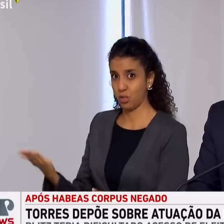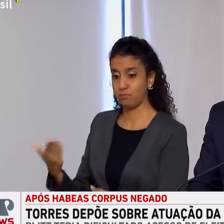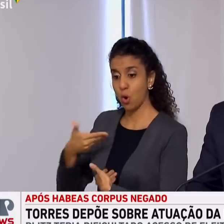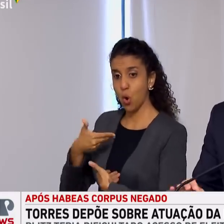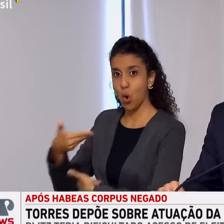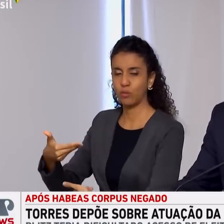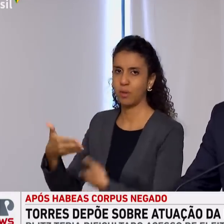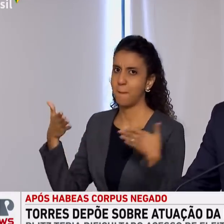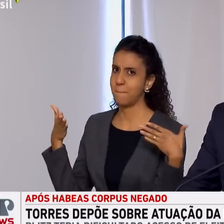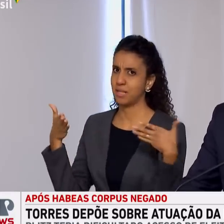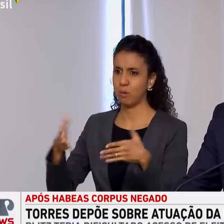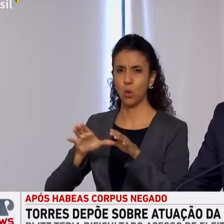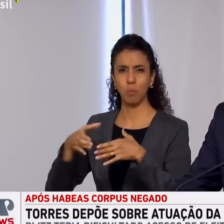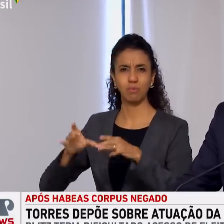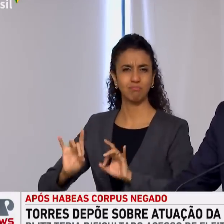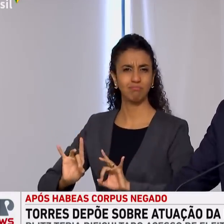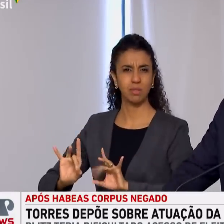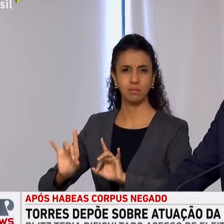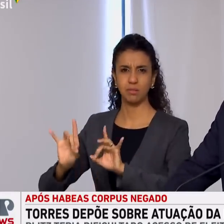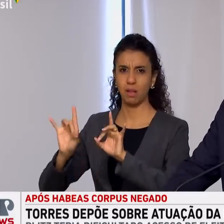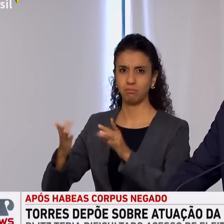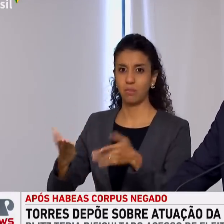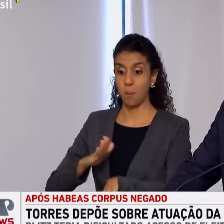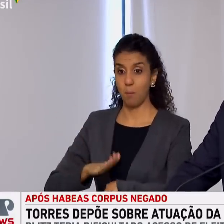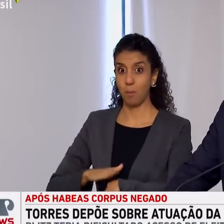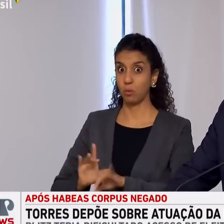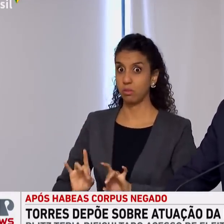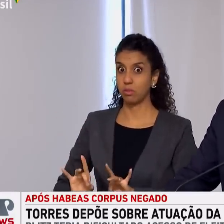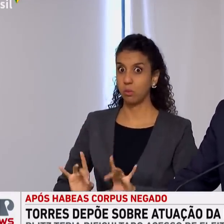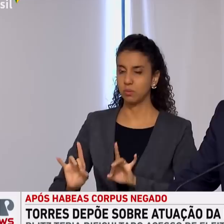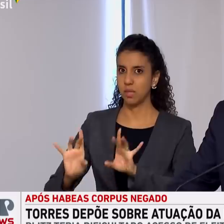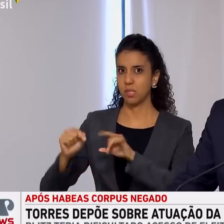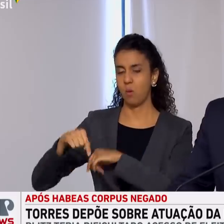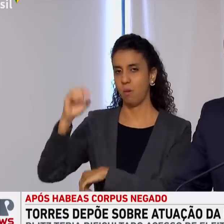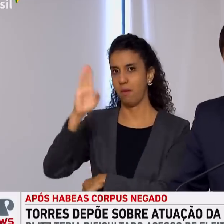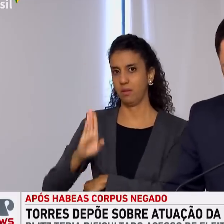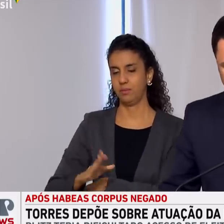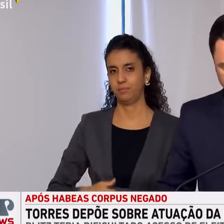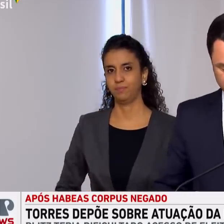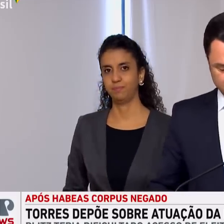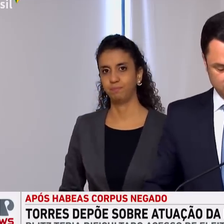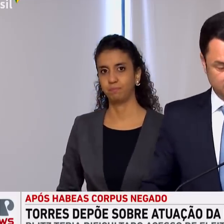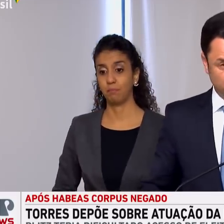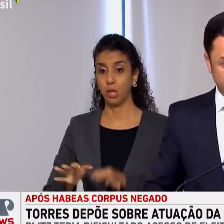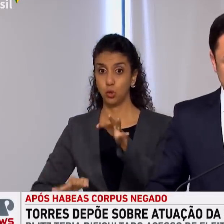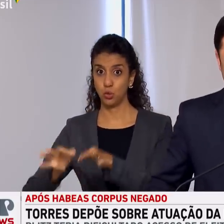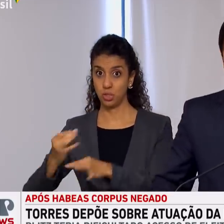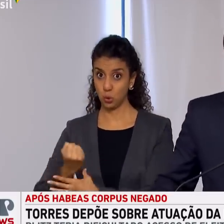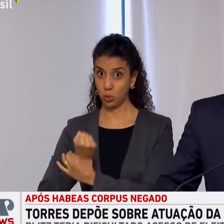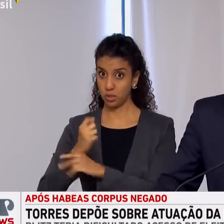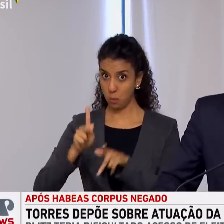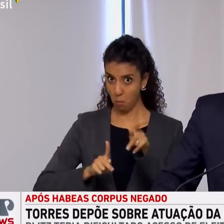ainda tenta reverter a prisão preventiva. Em recurso, alega que já não estão presentes